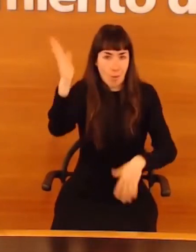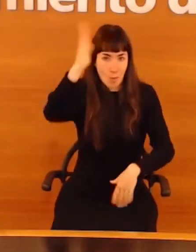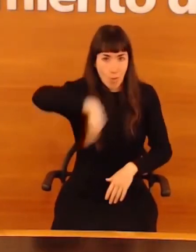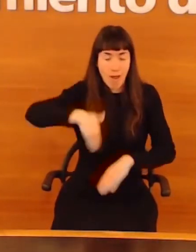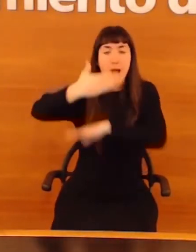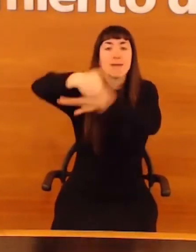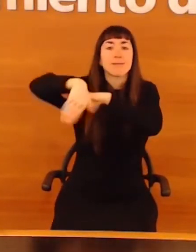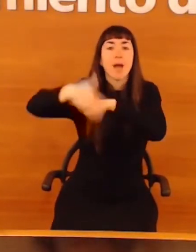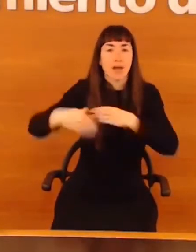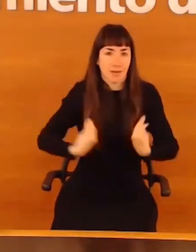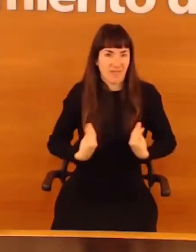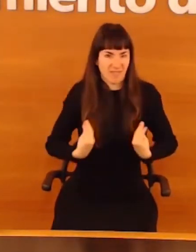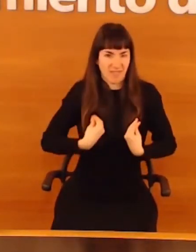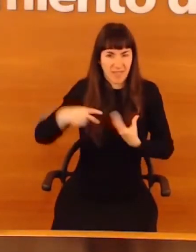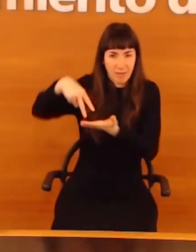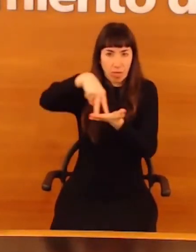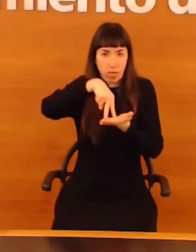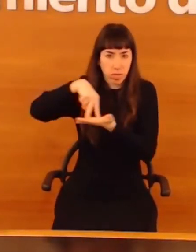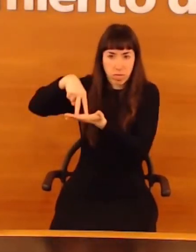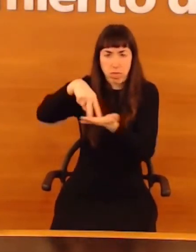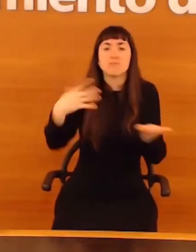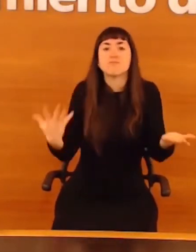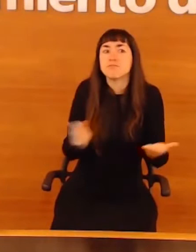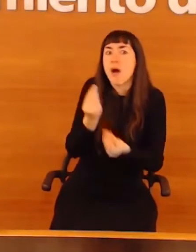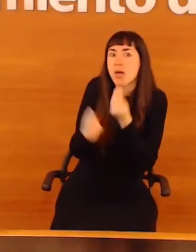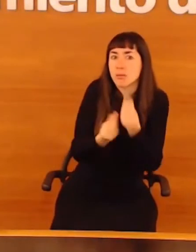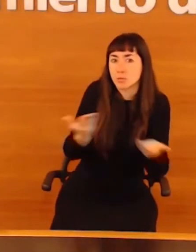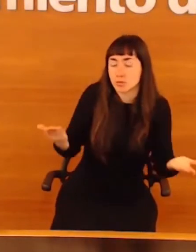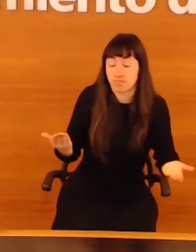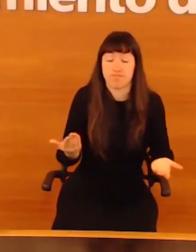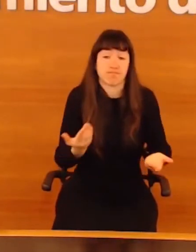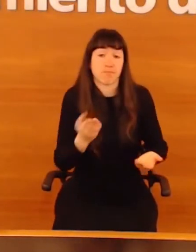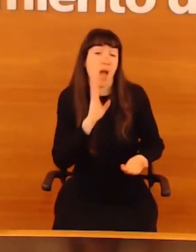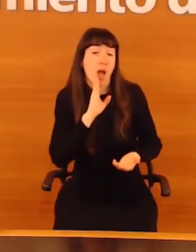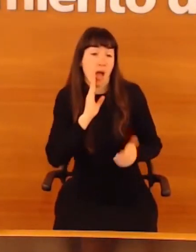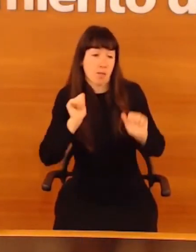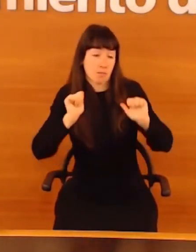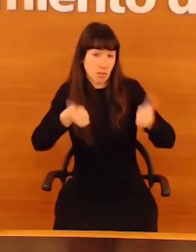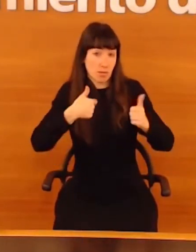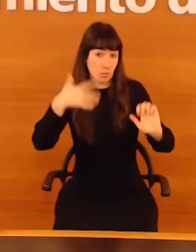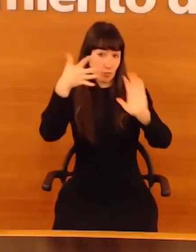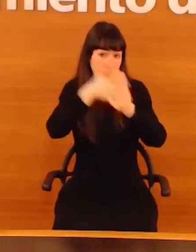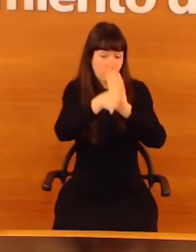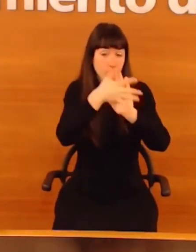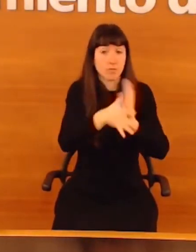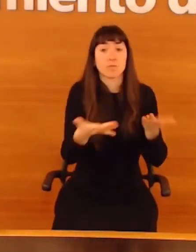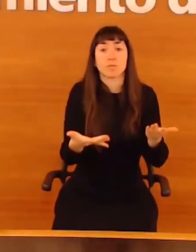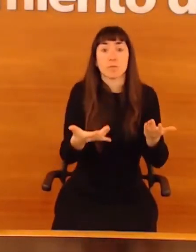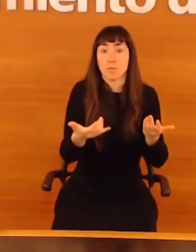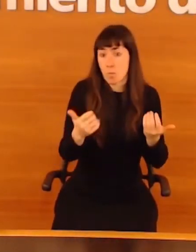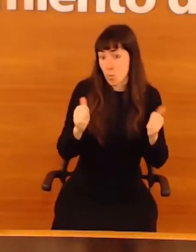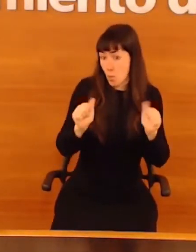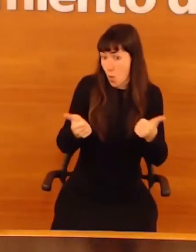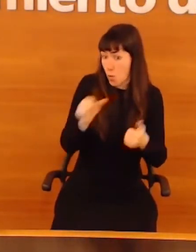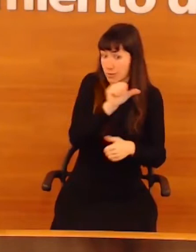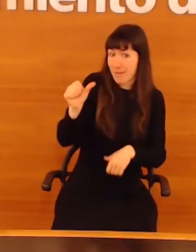están en la calle o no tienen hogar. En este sentido, al igual que he dicho anteriormente, desde el primer momento, desde